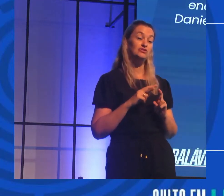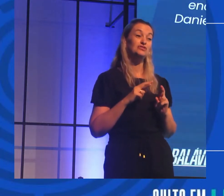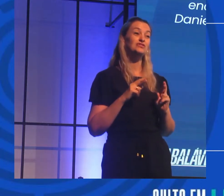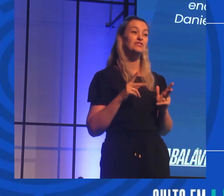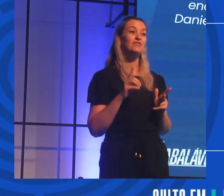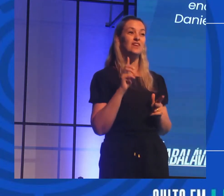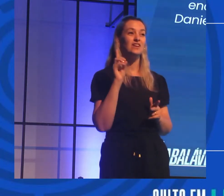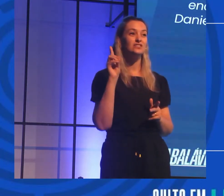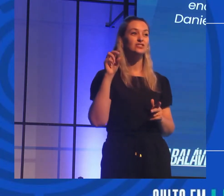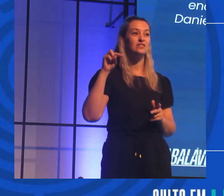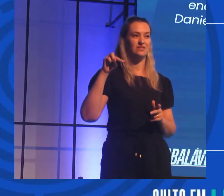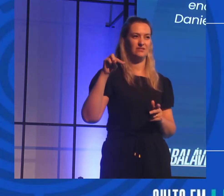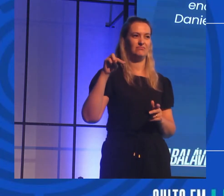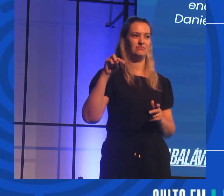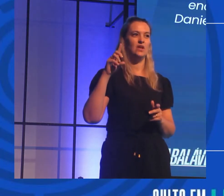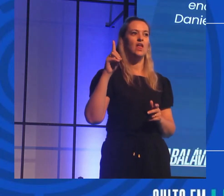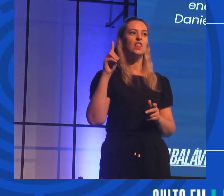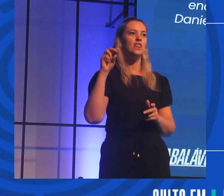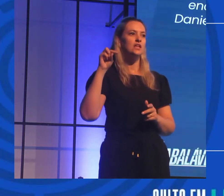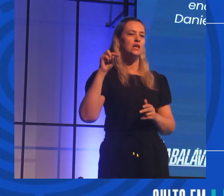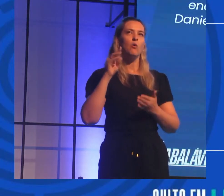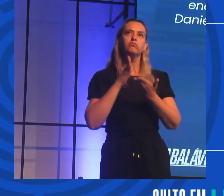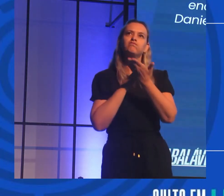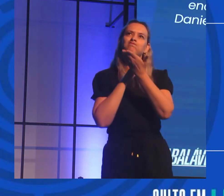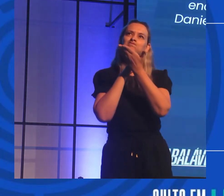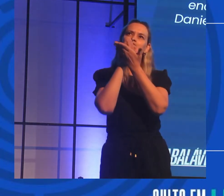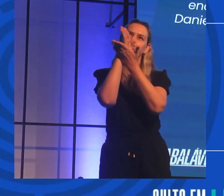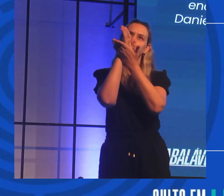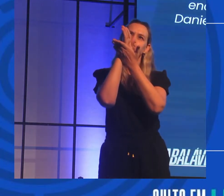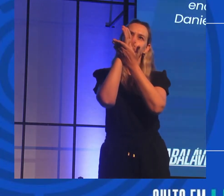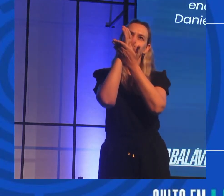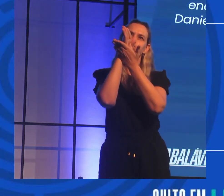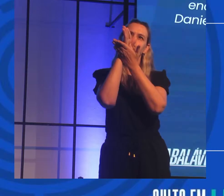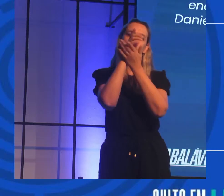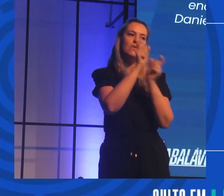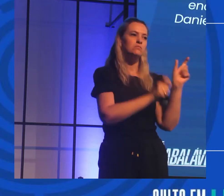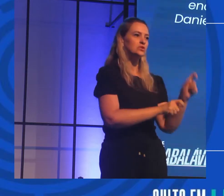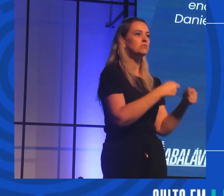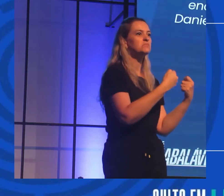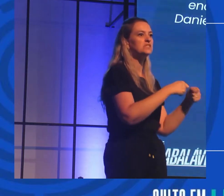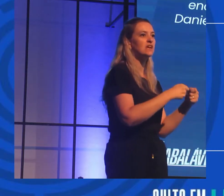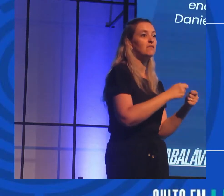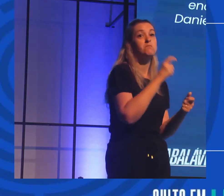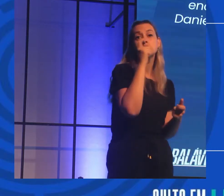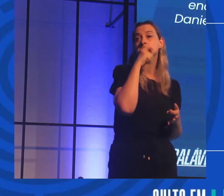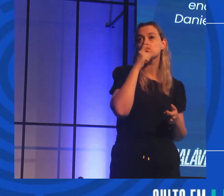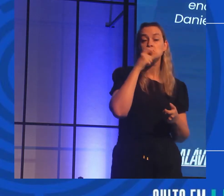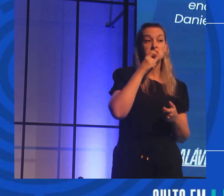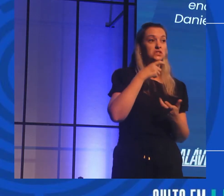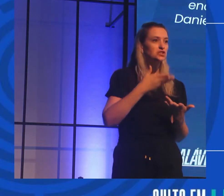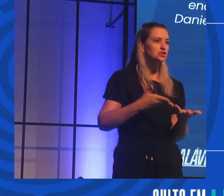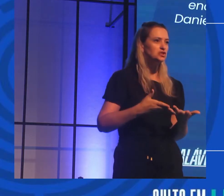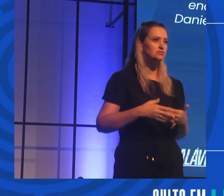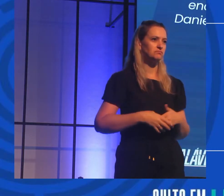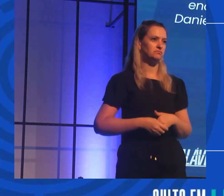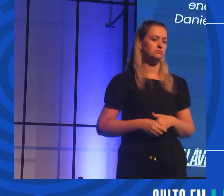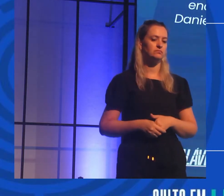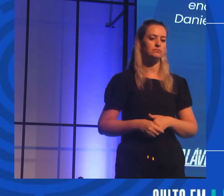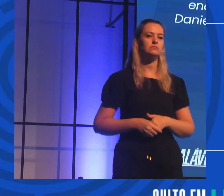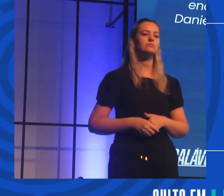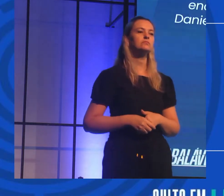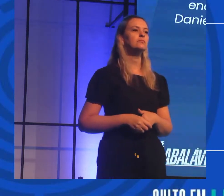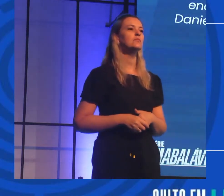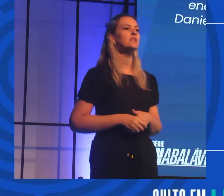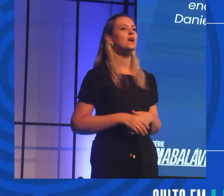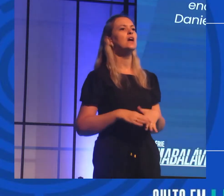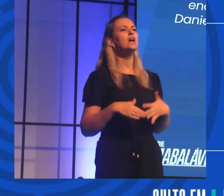eles são estratégicos. Eles vão procurar o rei, e eles usam de algumas artimanhas. E